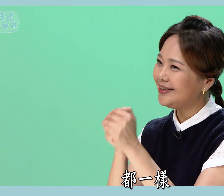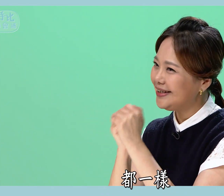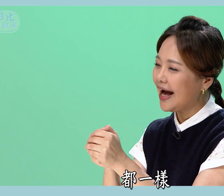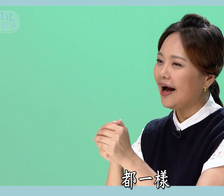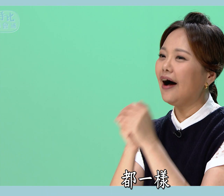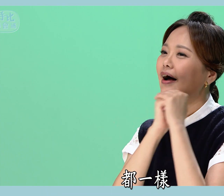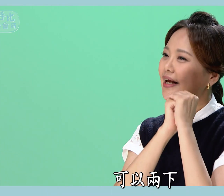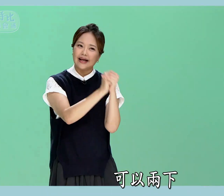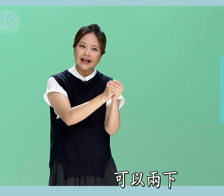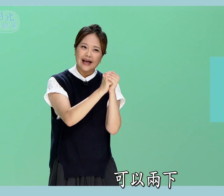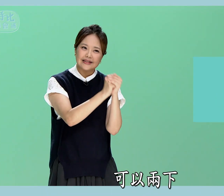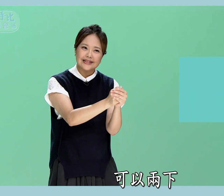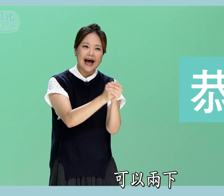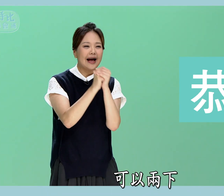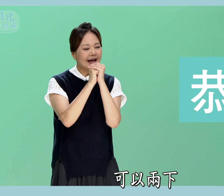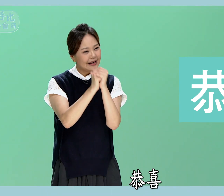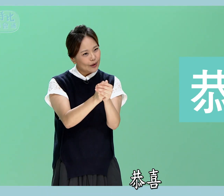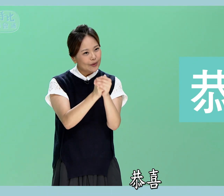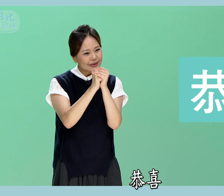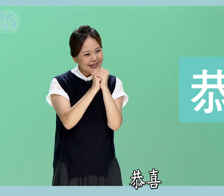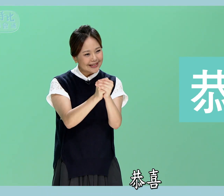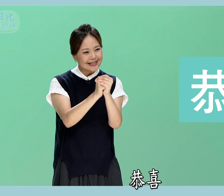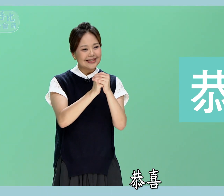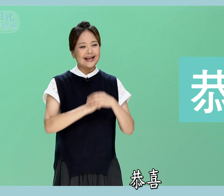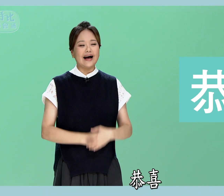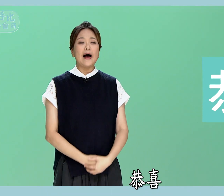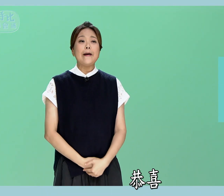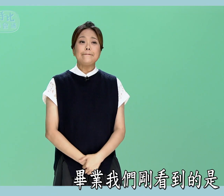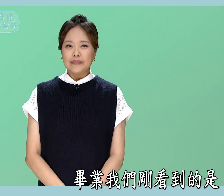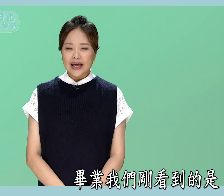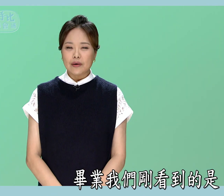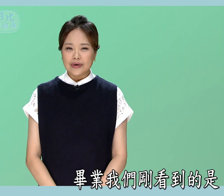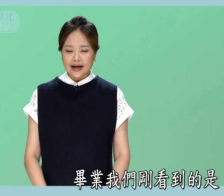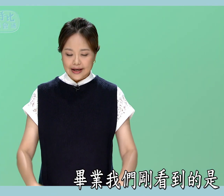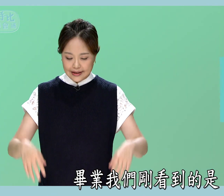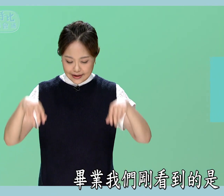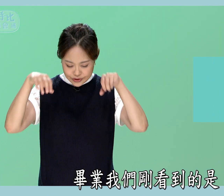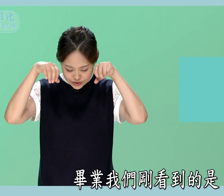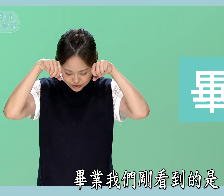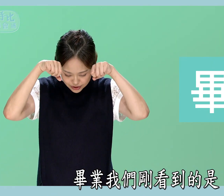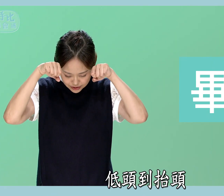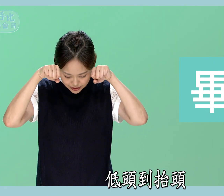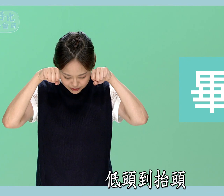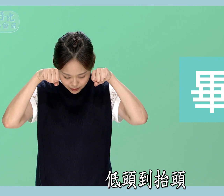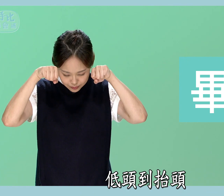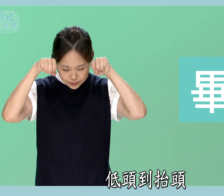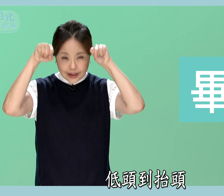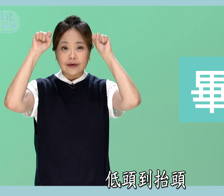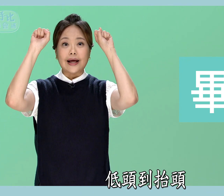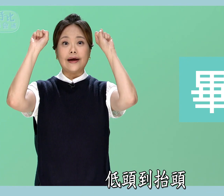样，可以两下恭喜。好，毕业我们刚刚看到是低头到抬